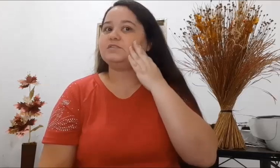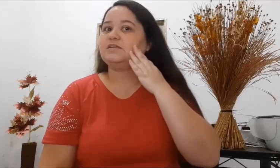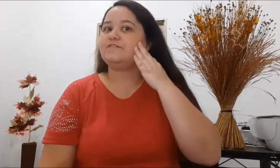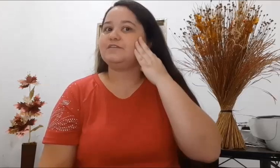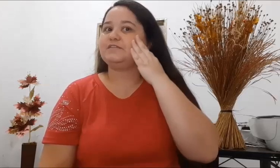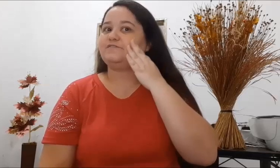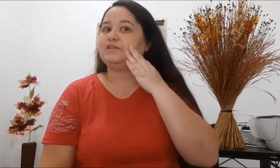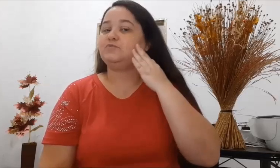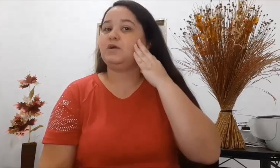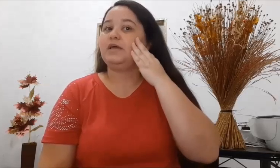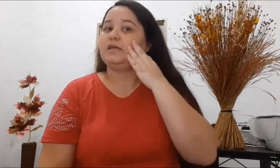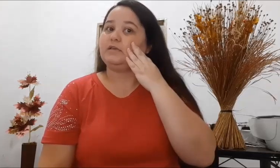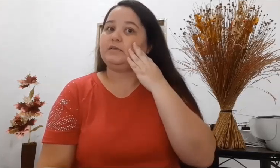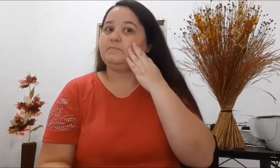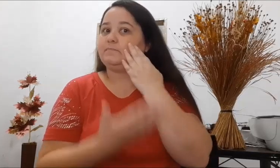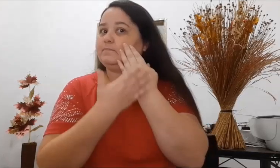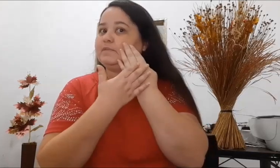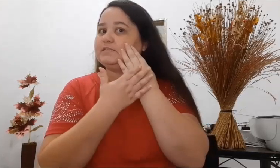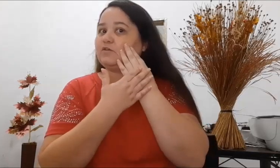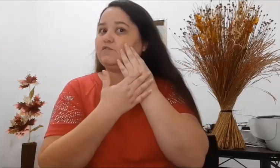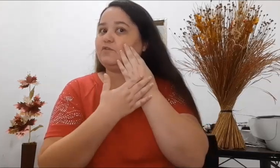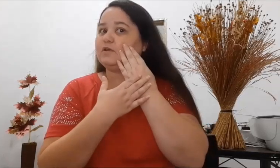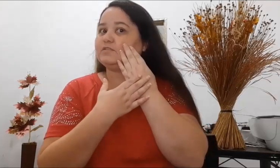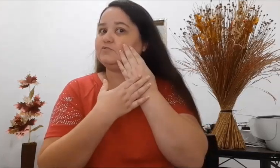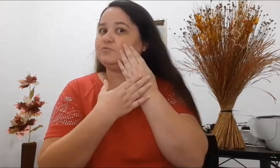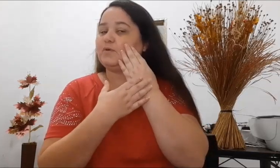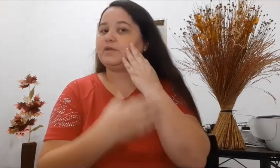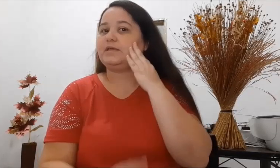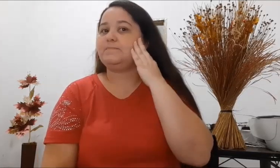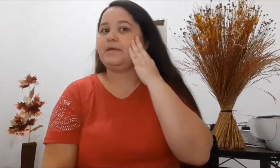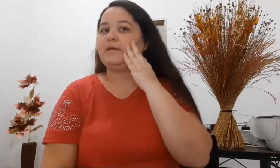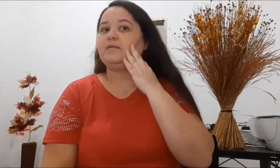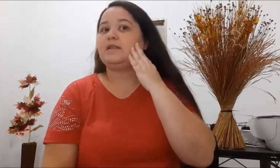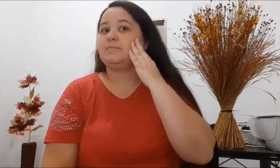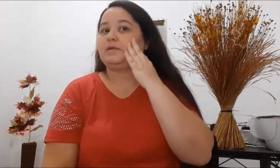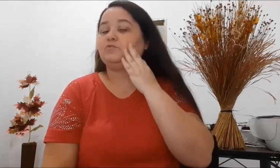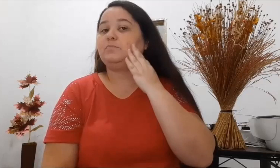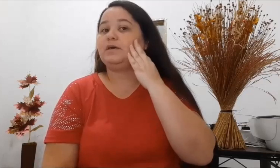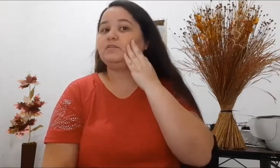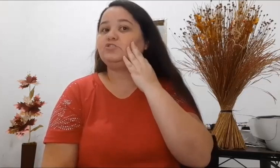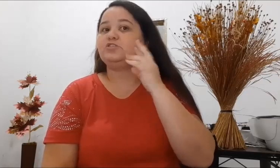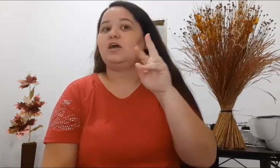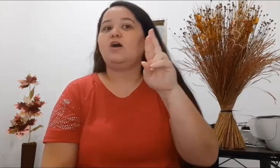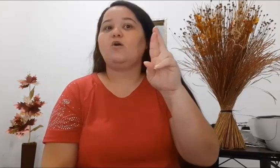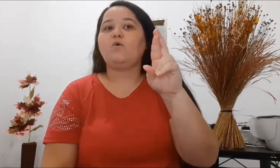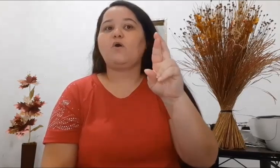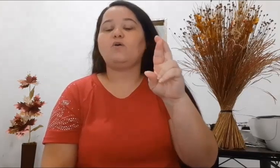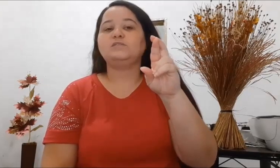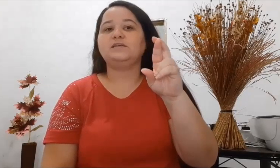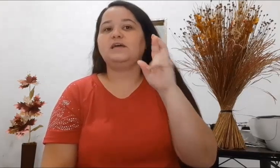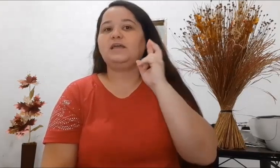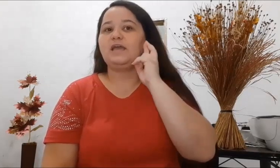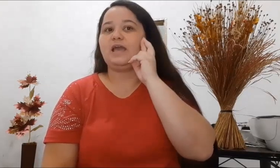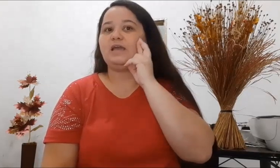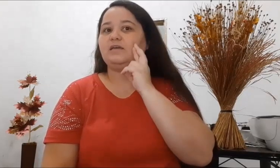que vai ser feito nessa configuração de mão aqui em B, lembrando o blush, ou rosa em R